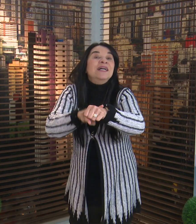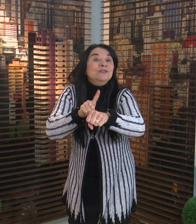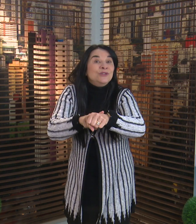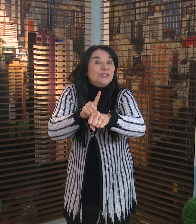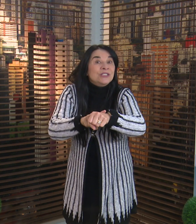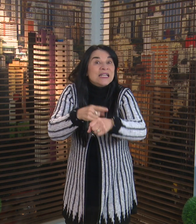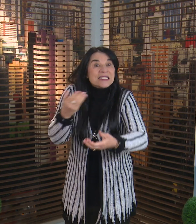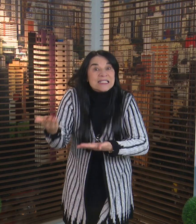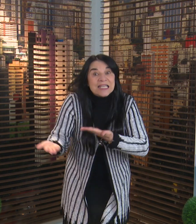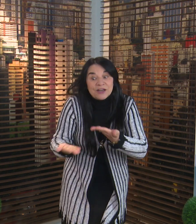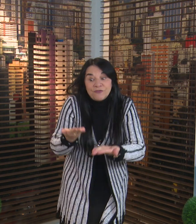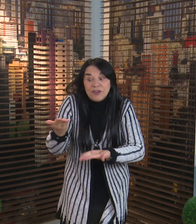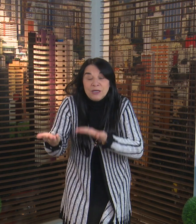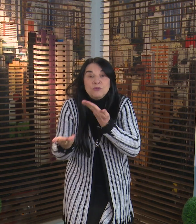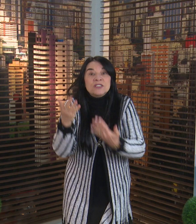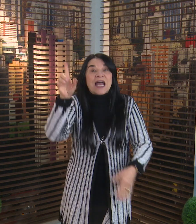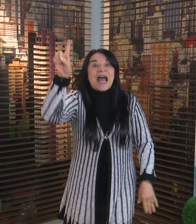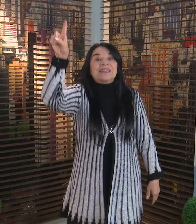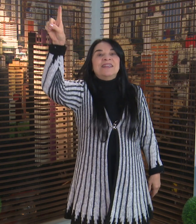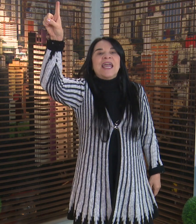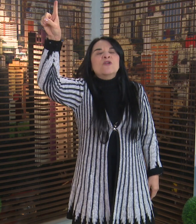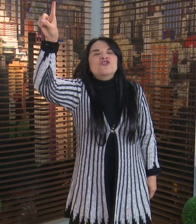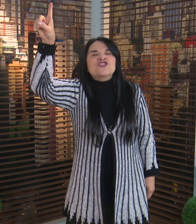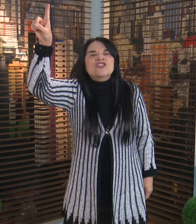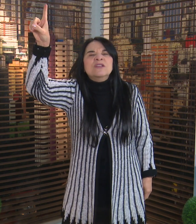quando servimos a Deus